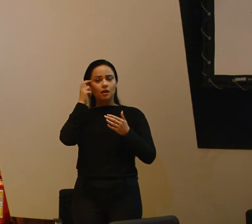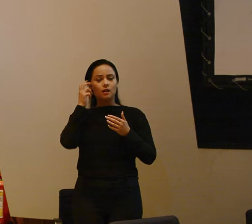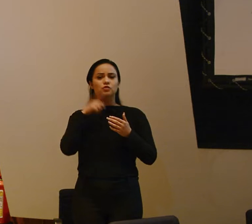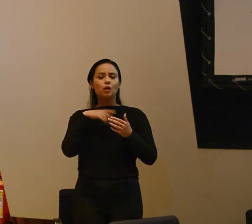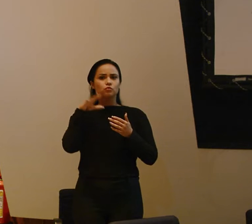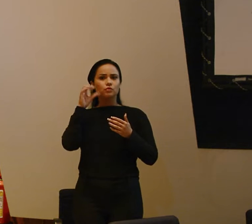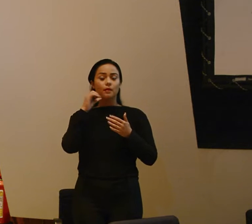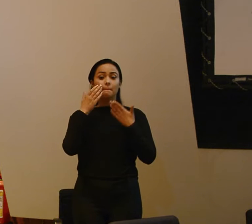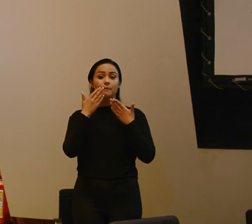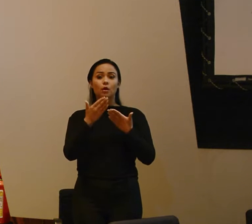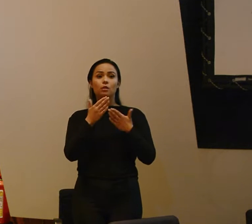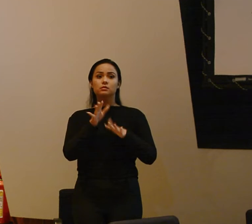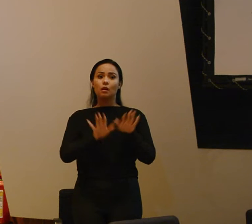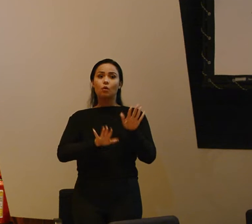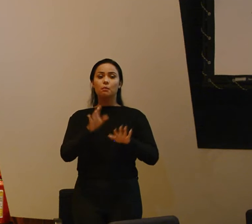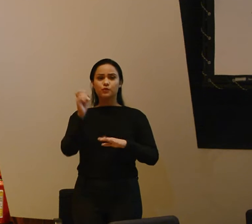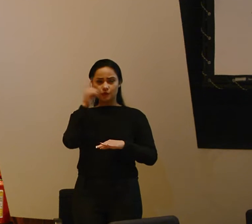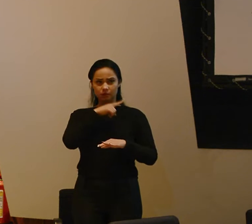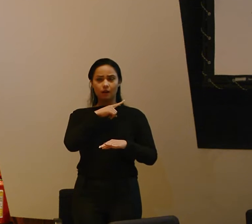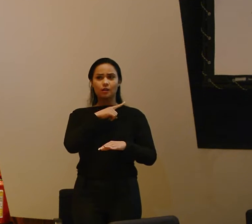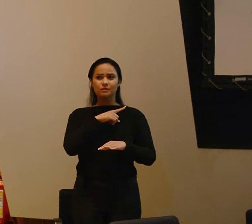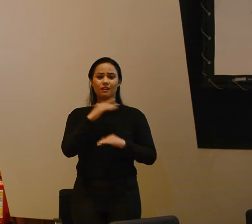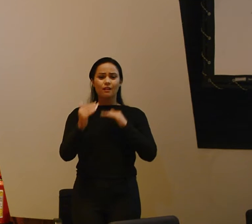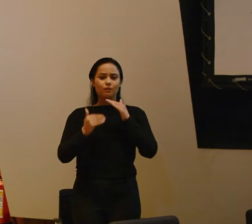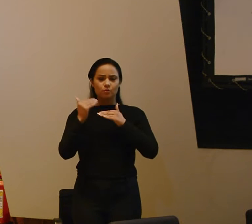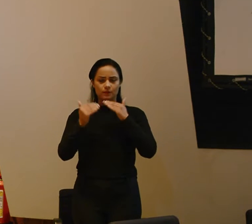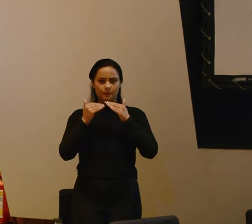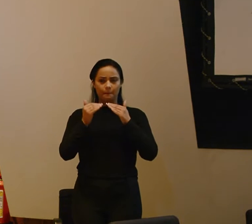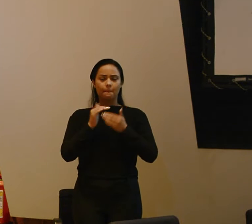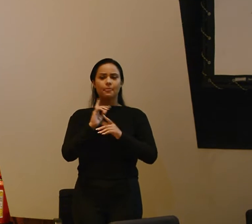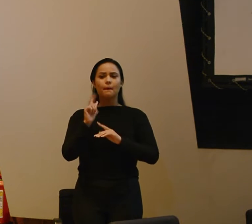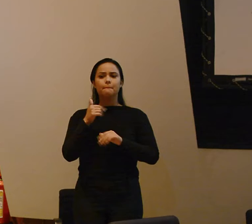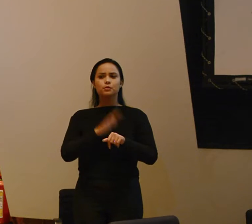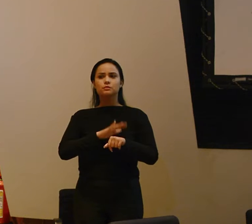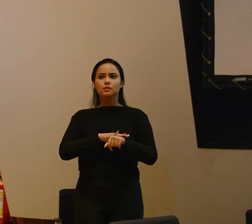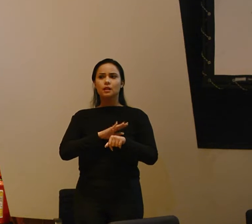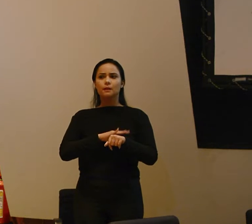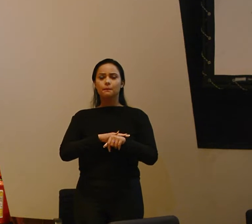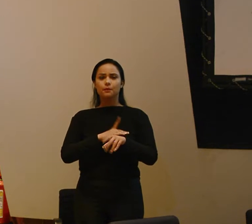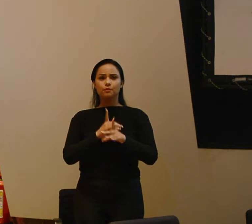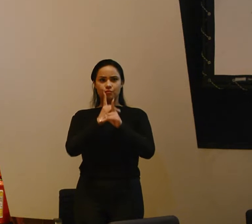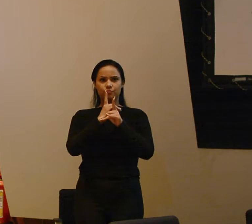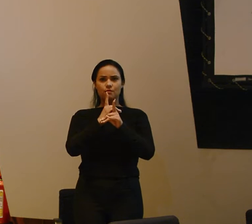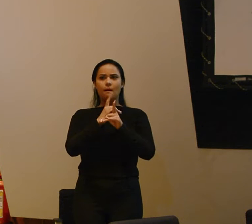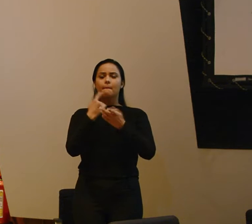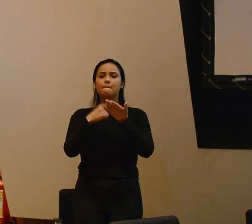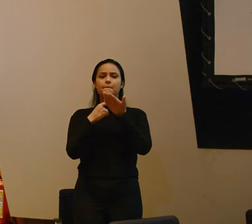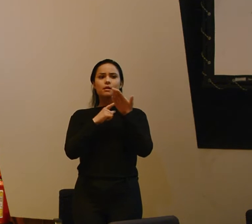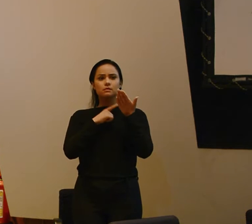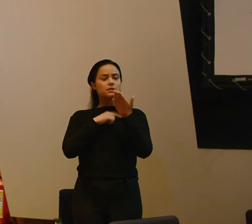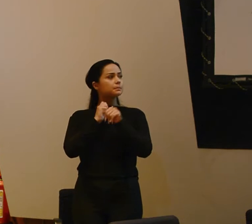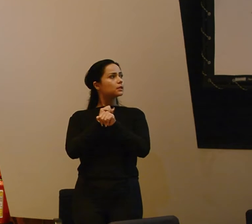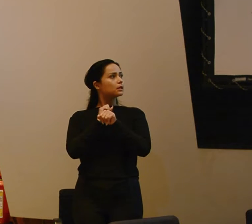auditiva, apresentam alguma dificuldade em evoluir, né, depois de um tempo, atingir os marcos que